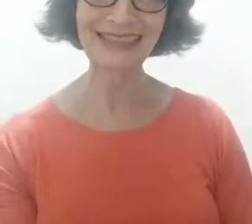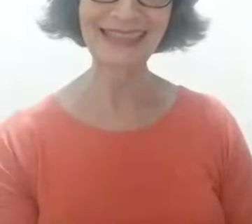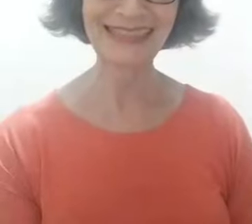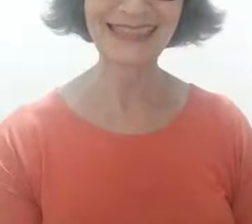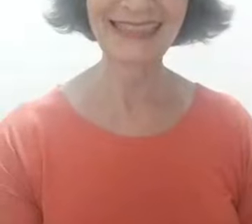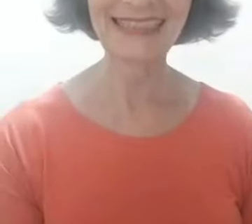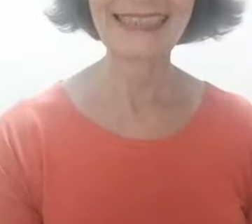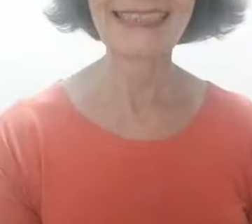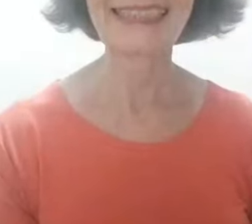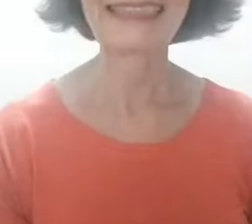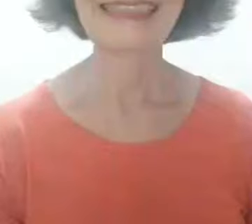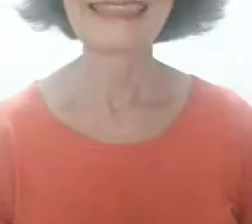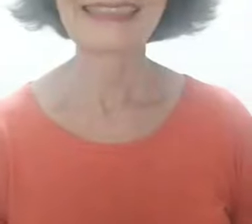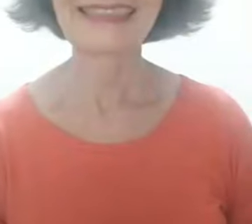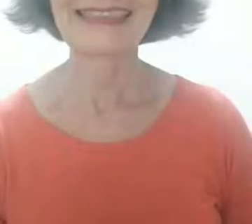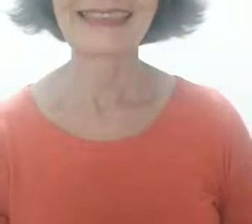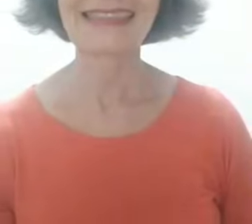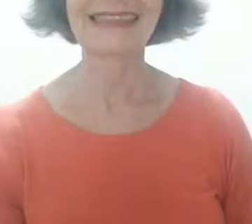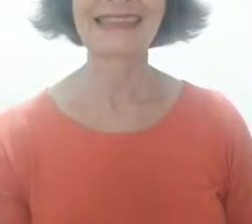Vitória.